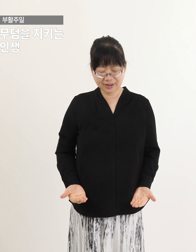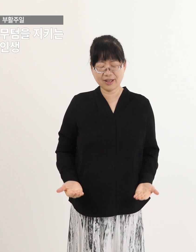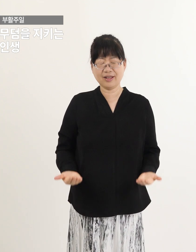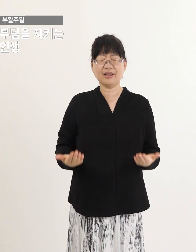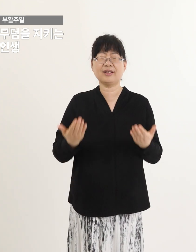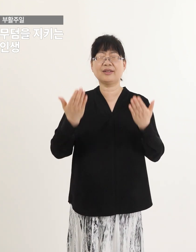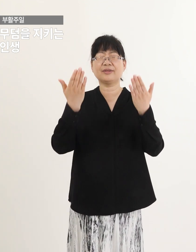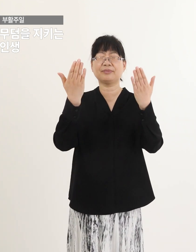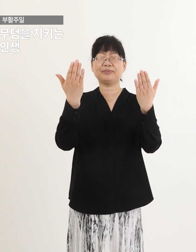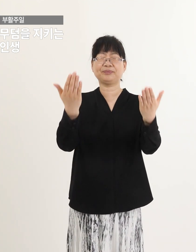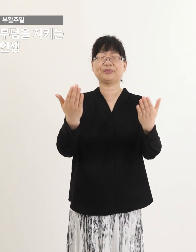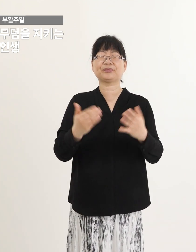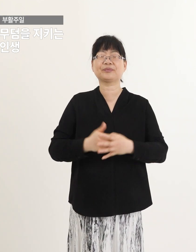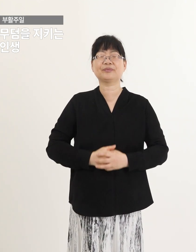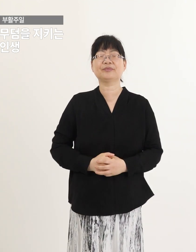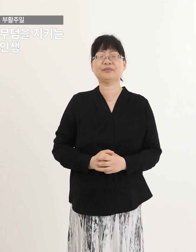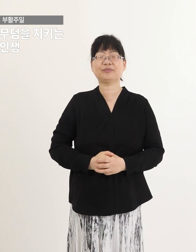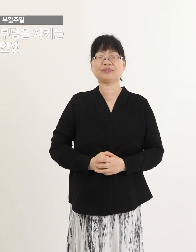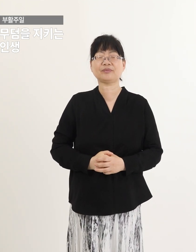경배하네.